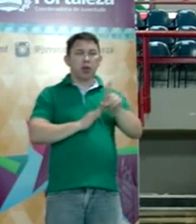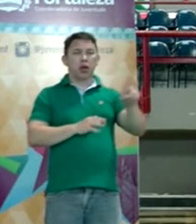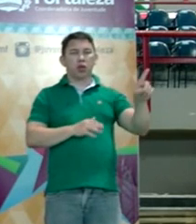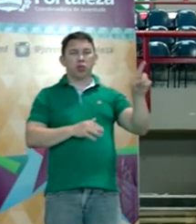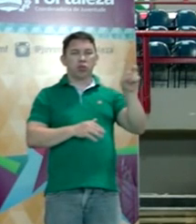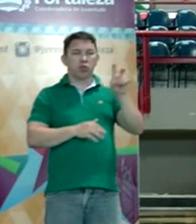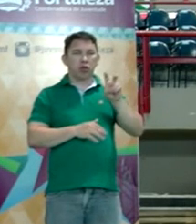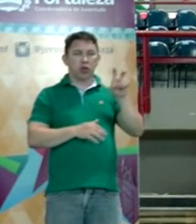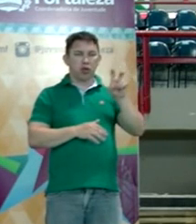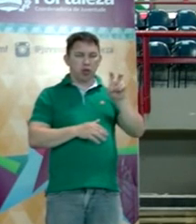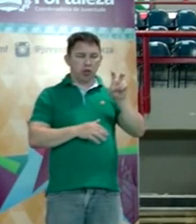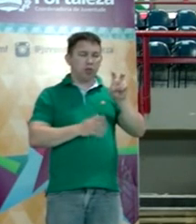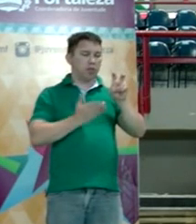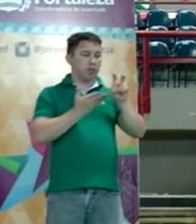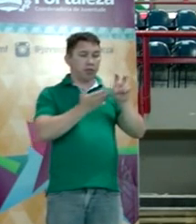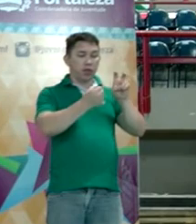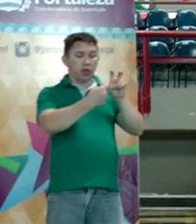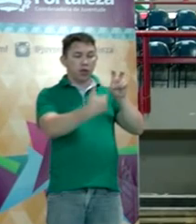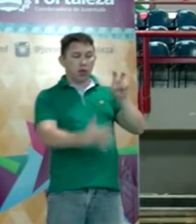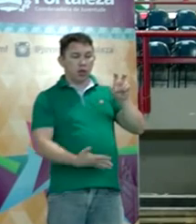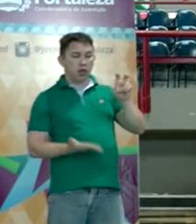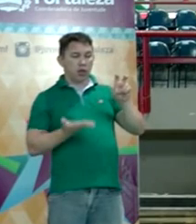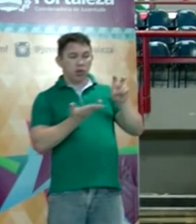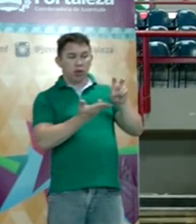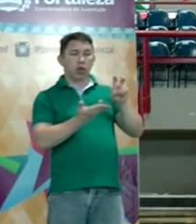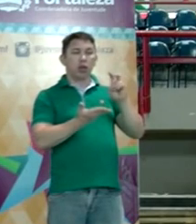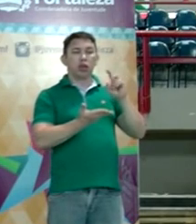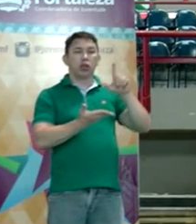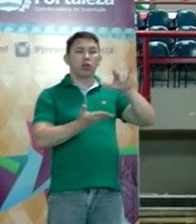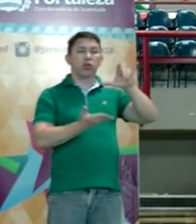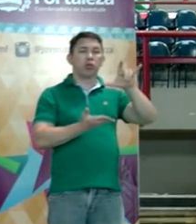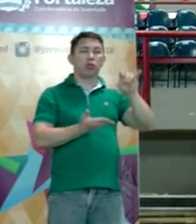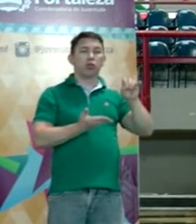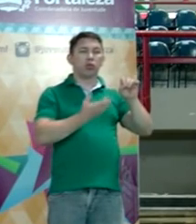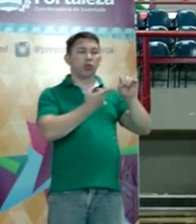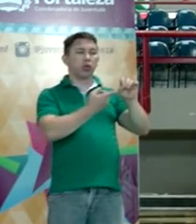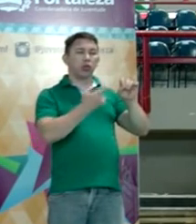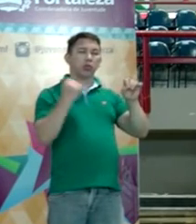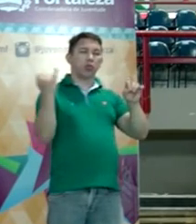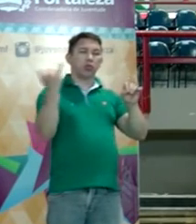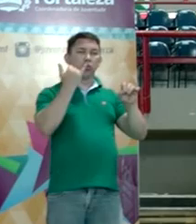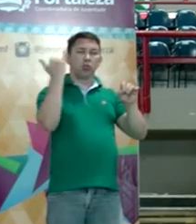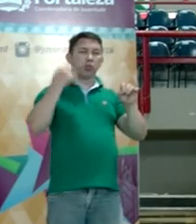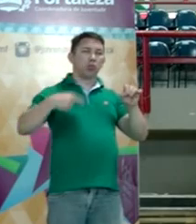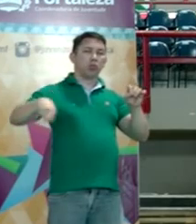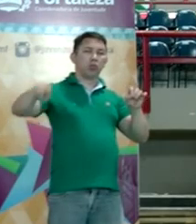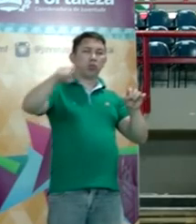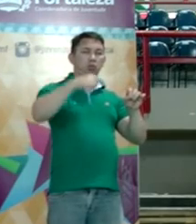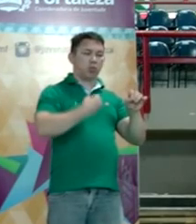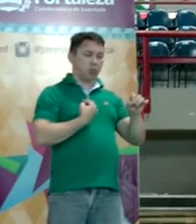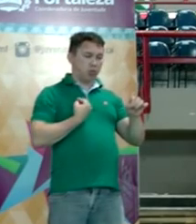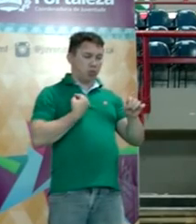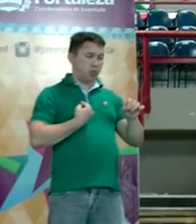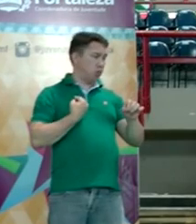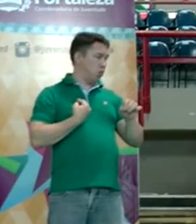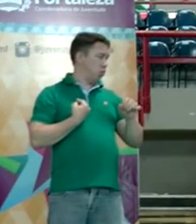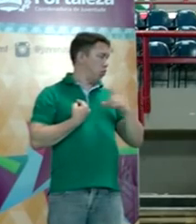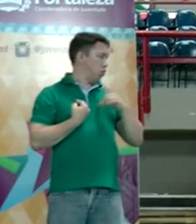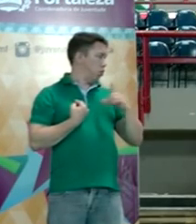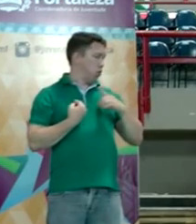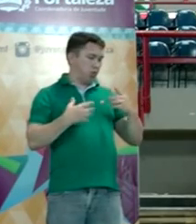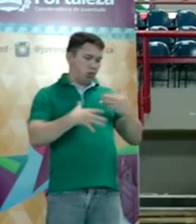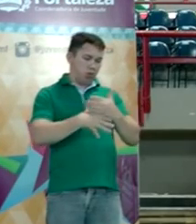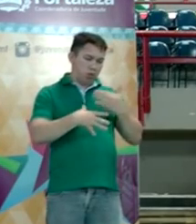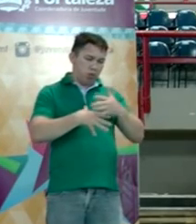questão. A quinta questão fala sobre a questão de lixo. Algo muito importante, já que nós estamos lidando com a ideia